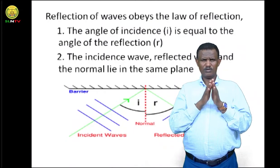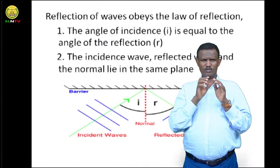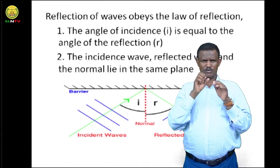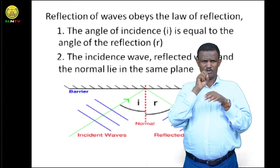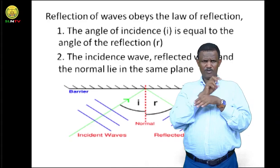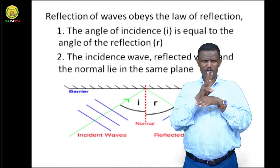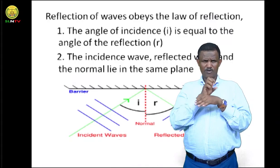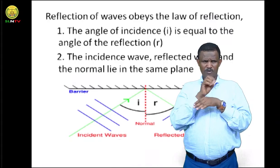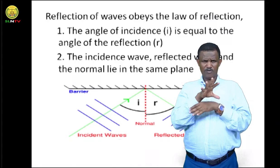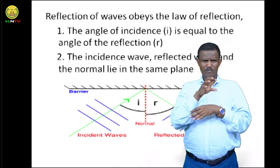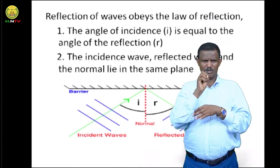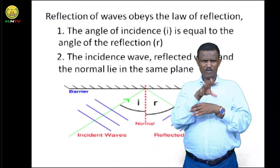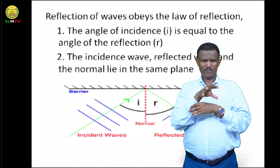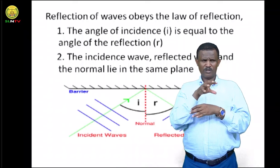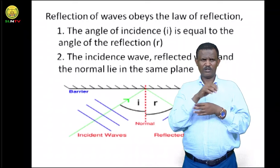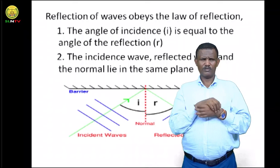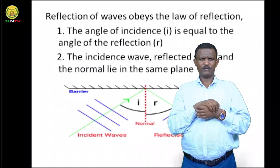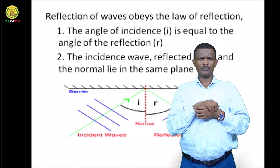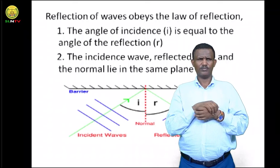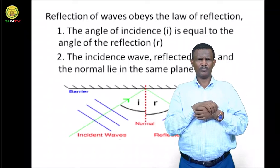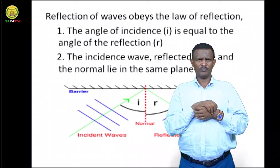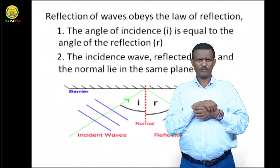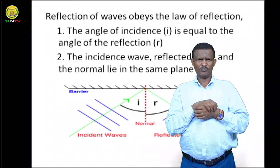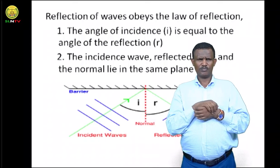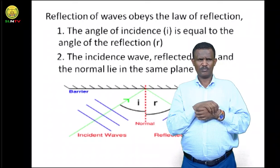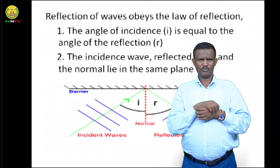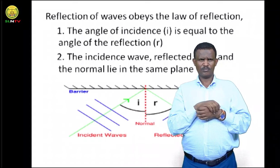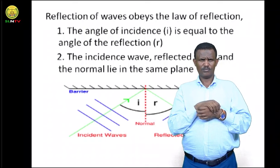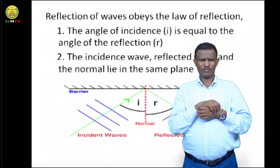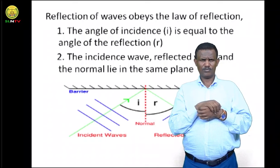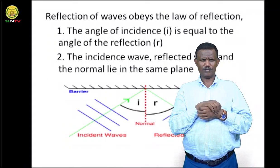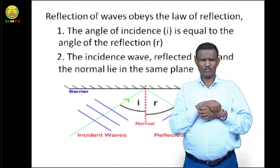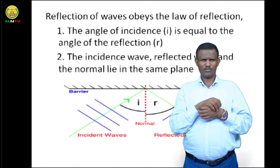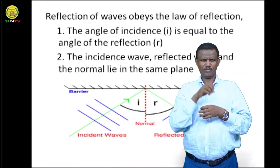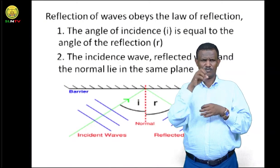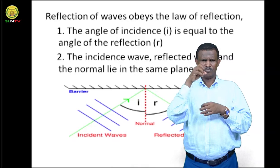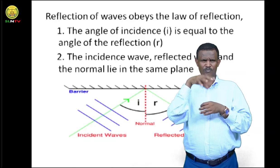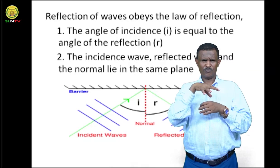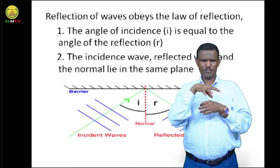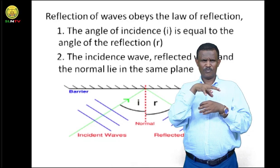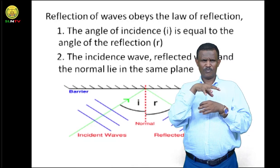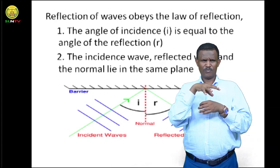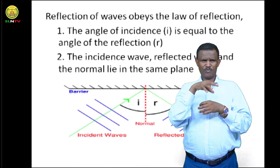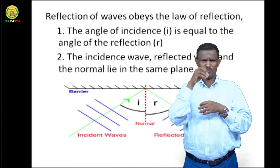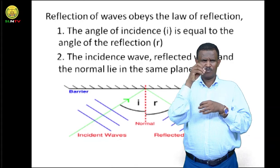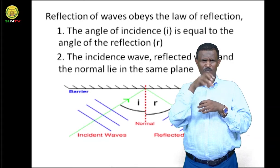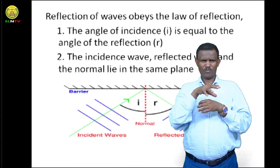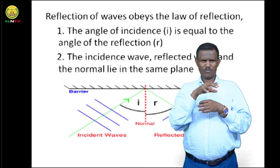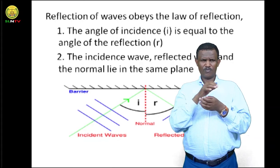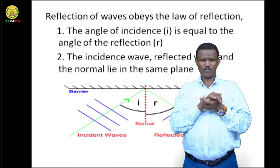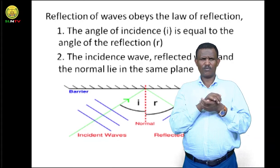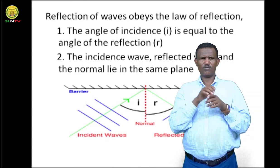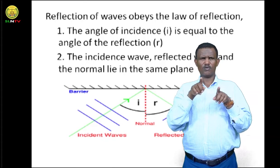is equal to angle of reflection iyo incident waveka iyo reflected waveka iyo normal-kuba waxay ku dul